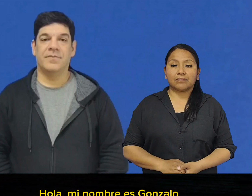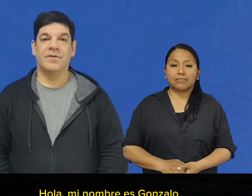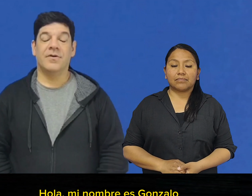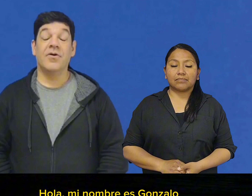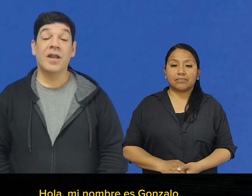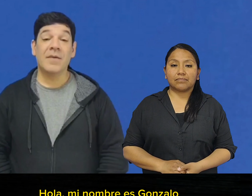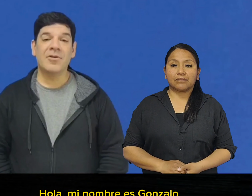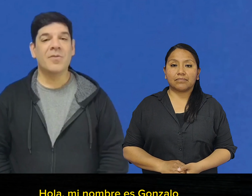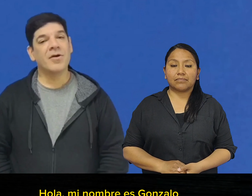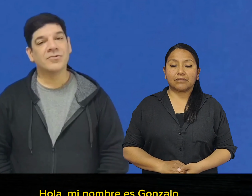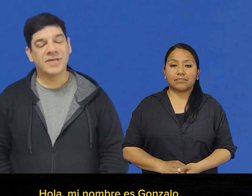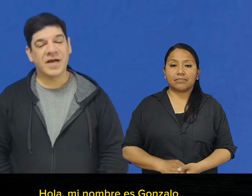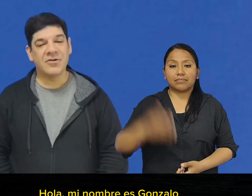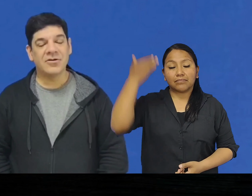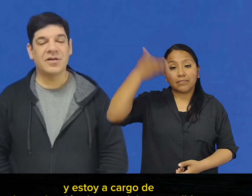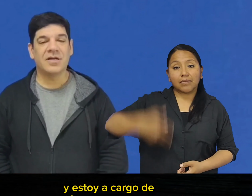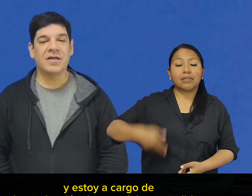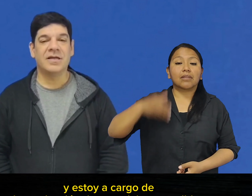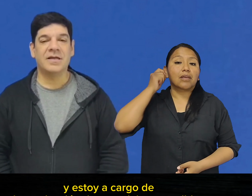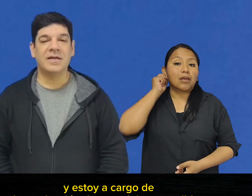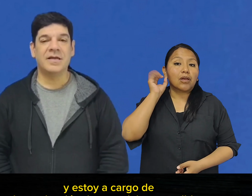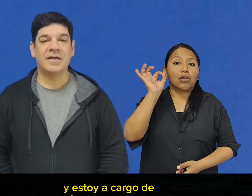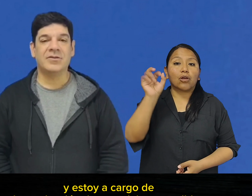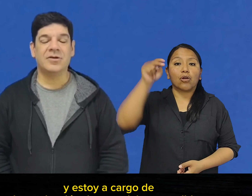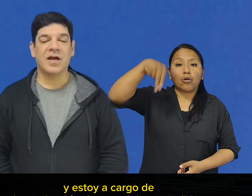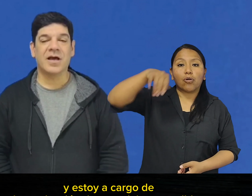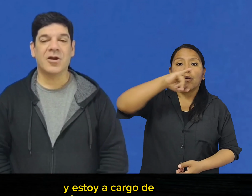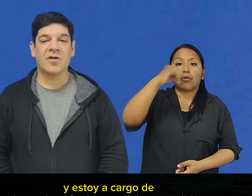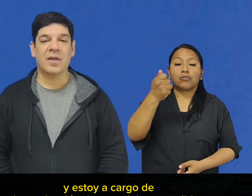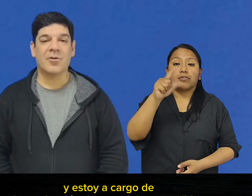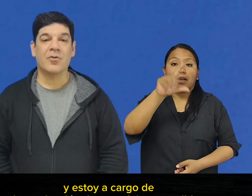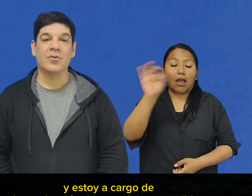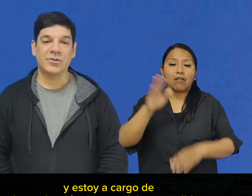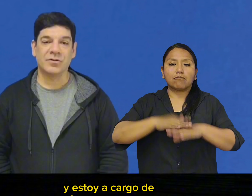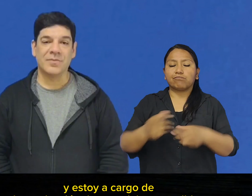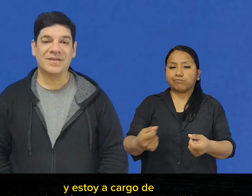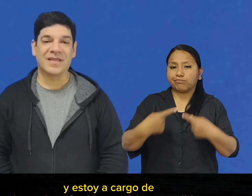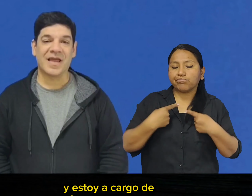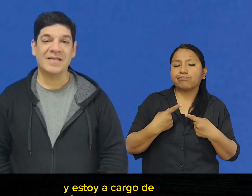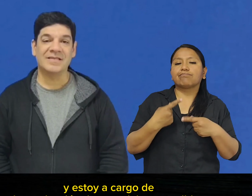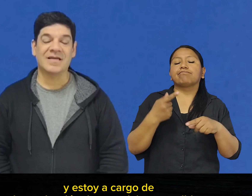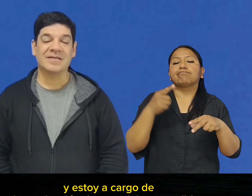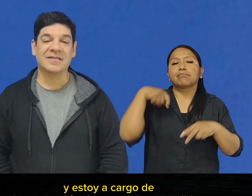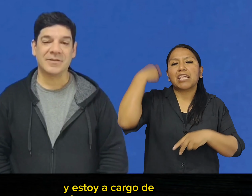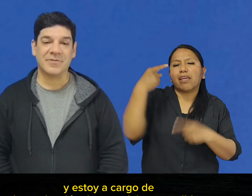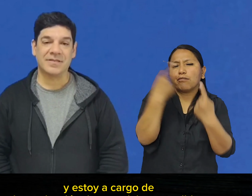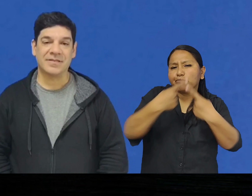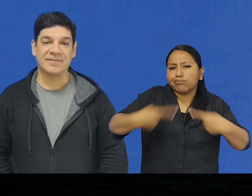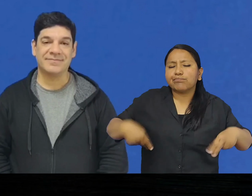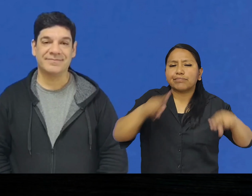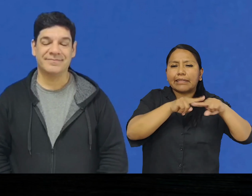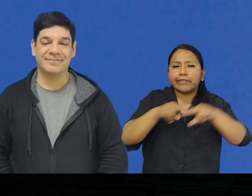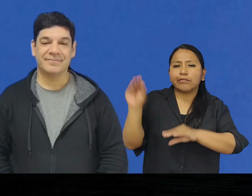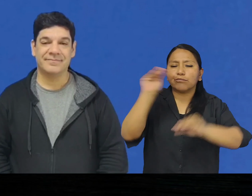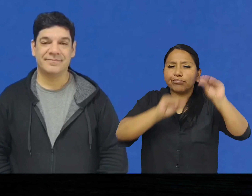Hola, mi nombre es Gonzalo y estoy a cargo de la producción de materiales accesibles.